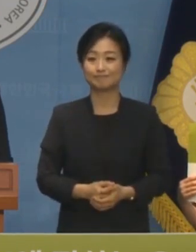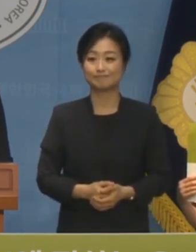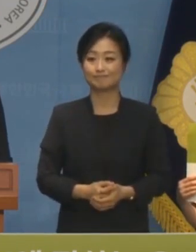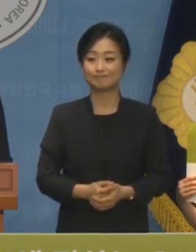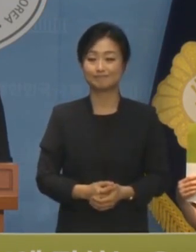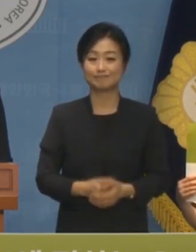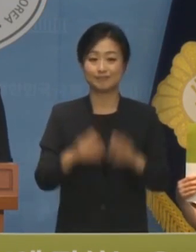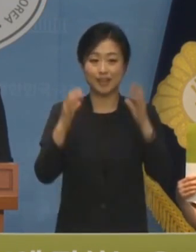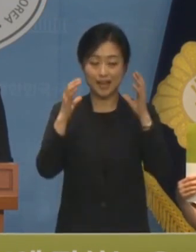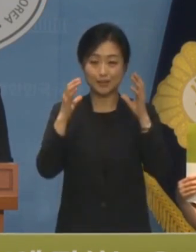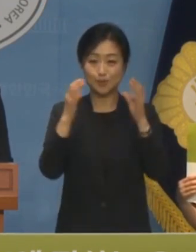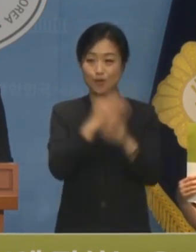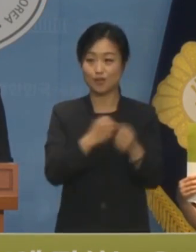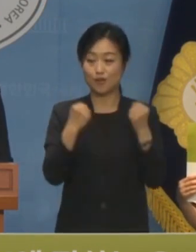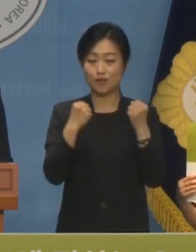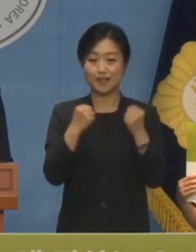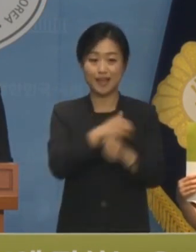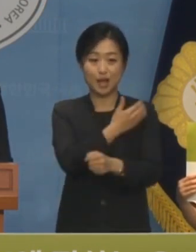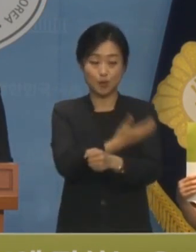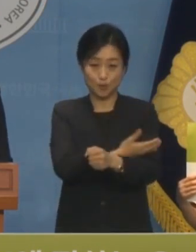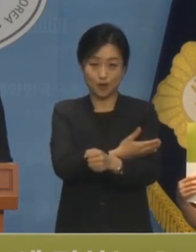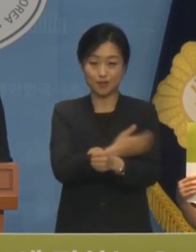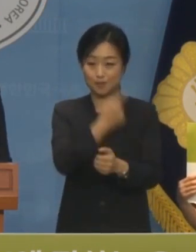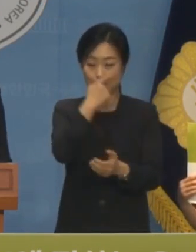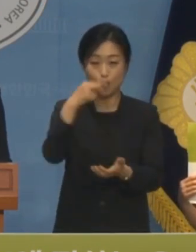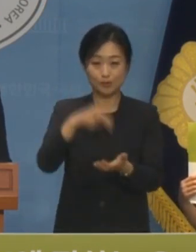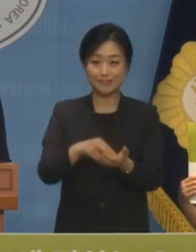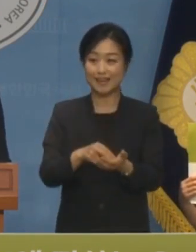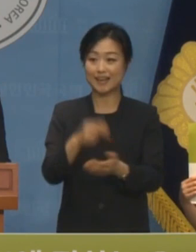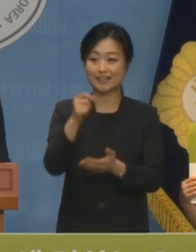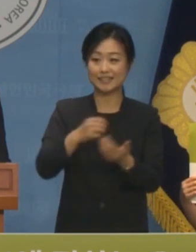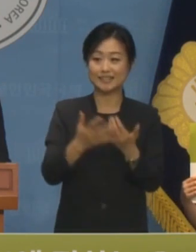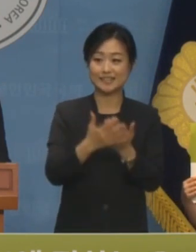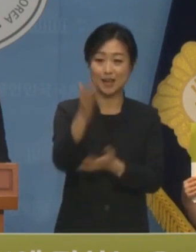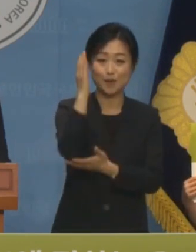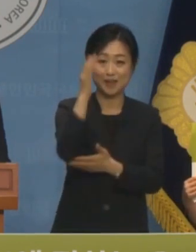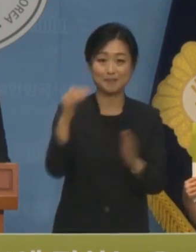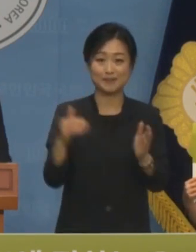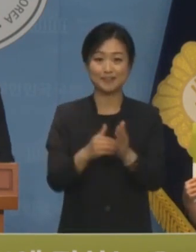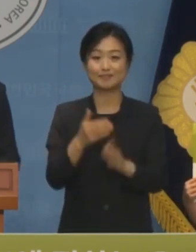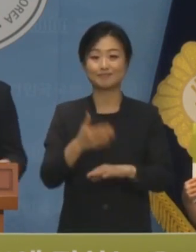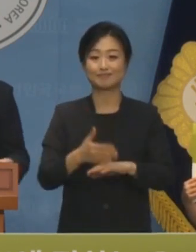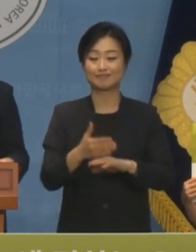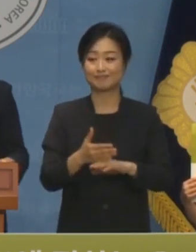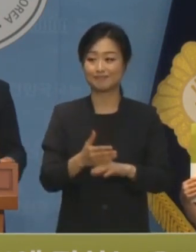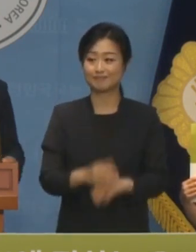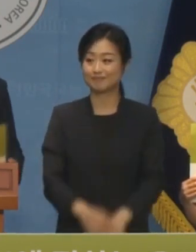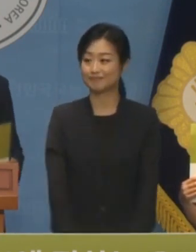이상으로 아동 건강권 보장 촉구 기자회견을 마치겠습니다. 감사합니다.